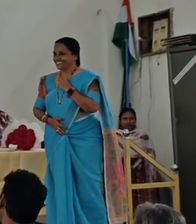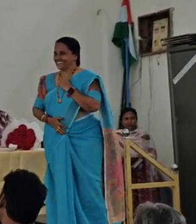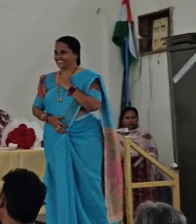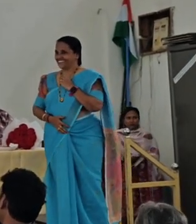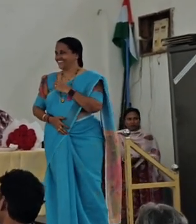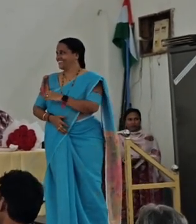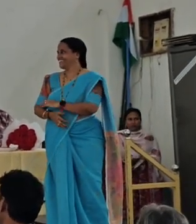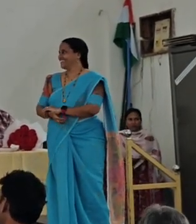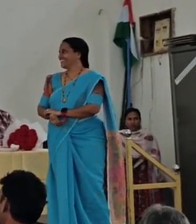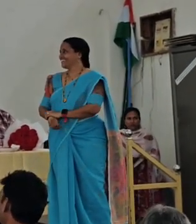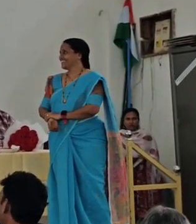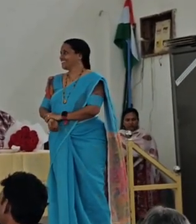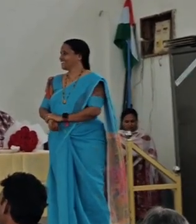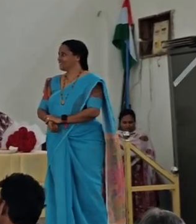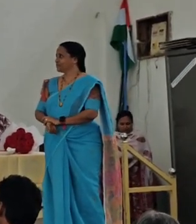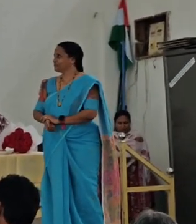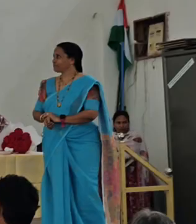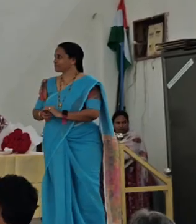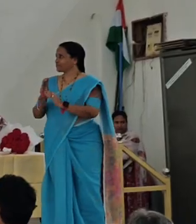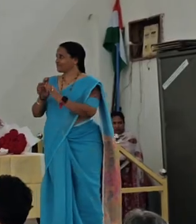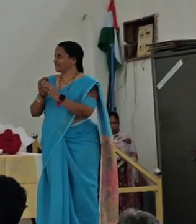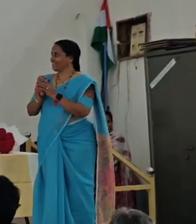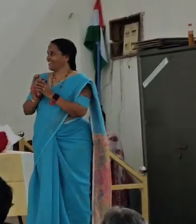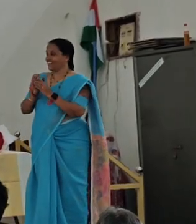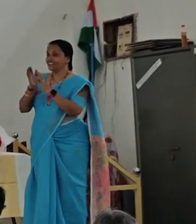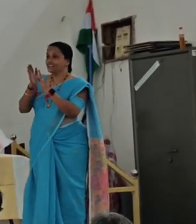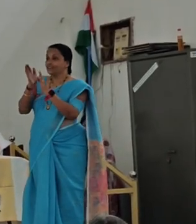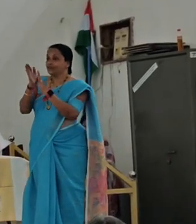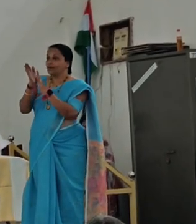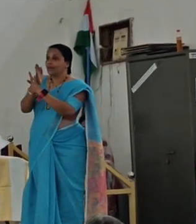ఎందుకంటే ఇంతకుముందు నేను రాకముందు ఈ అప్డేట్ గురించి